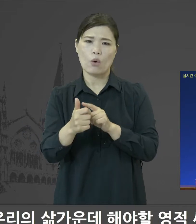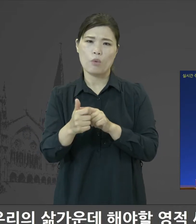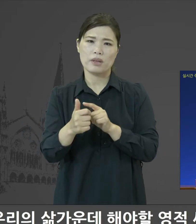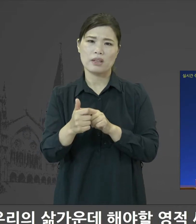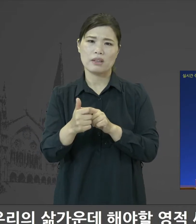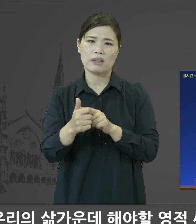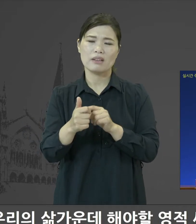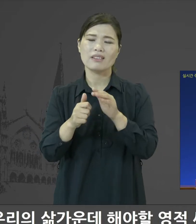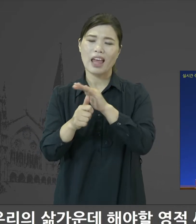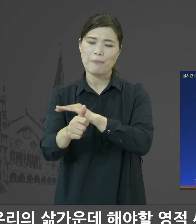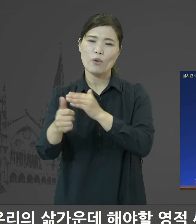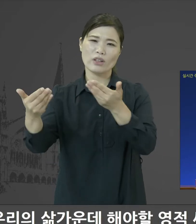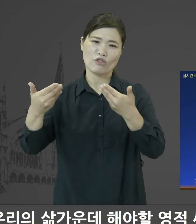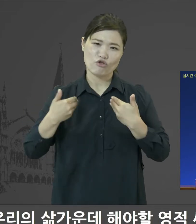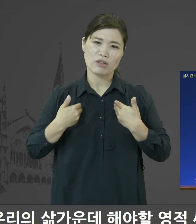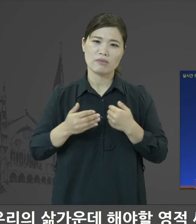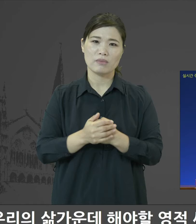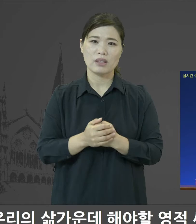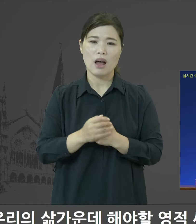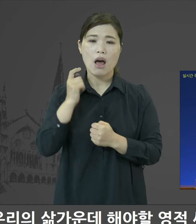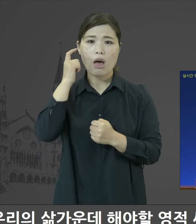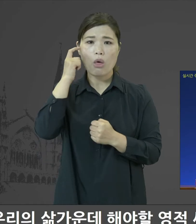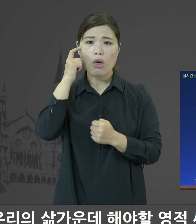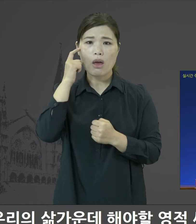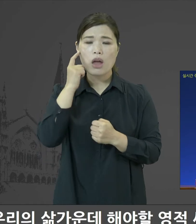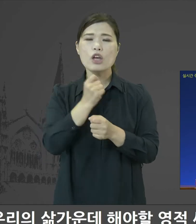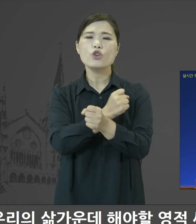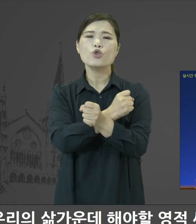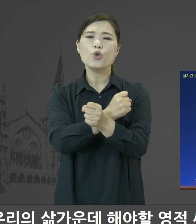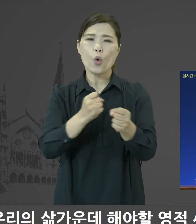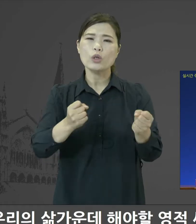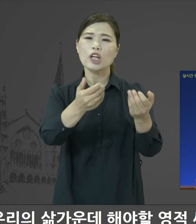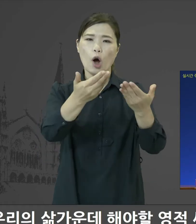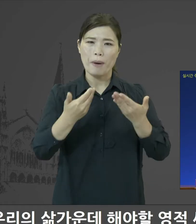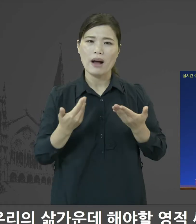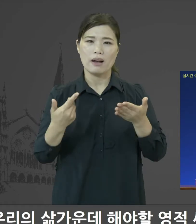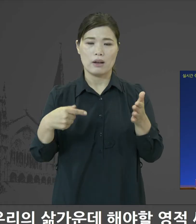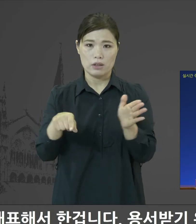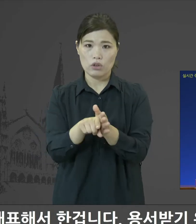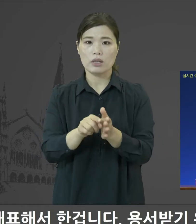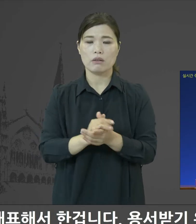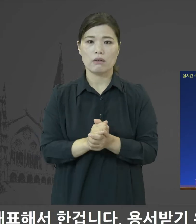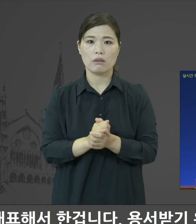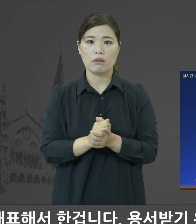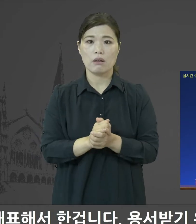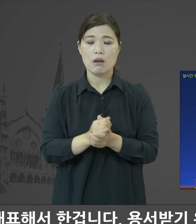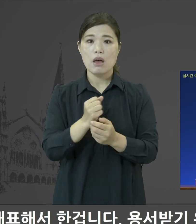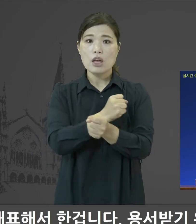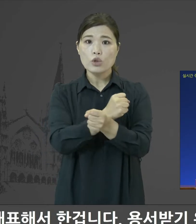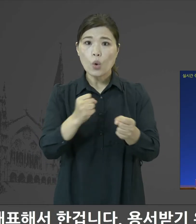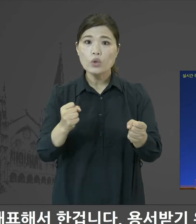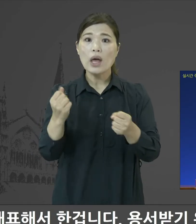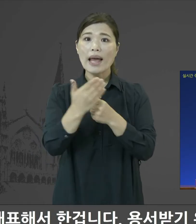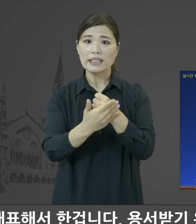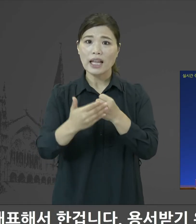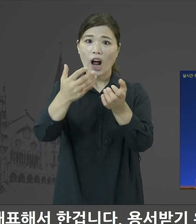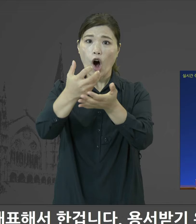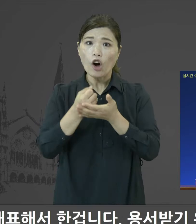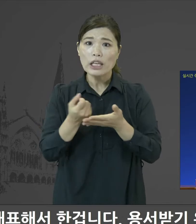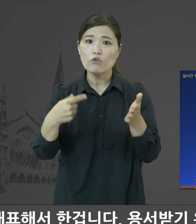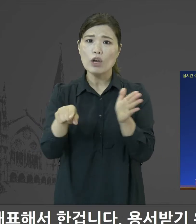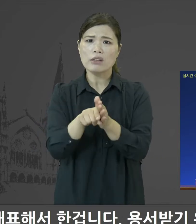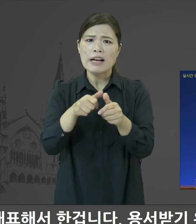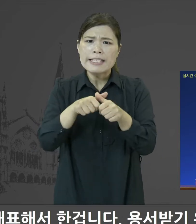것이죠. 무엇을 위해서? 용서받기 위해서. 용서받는 은혜를 얻기 위해서 야곱은 씨름한